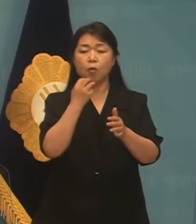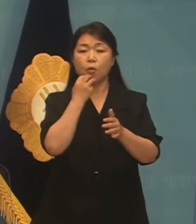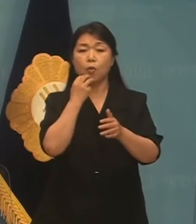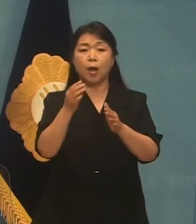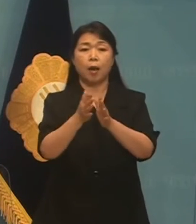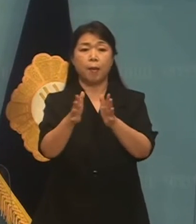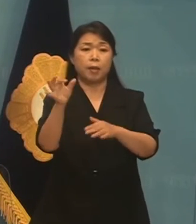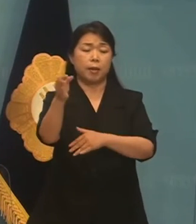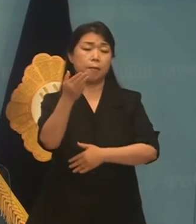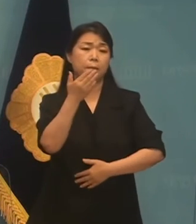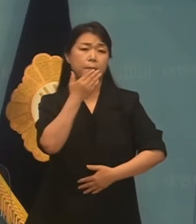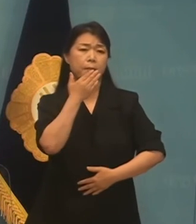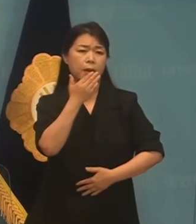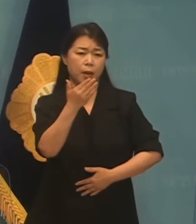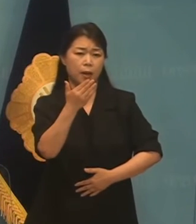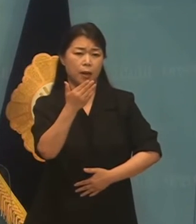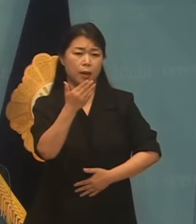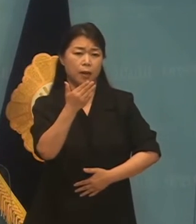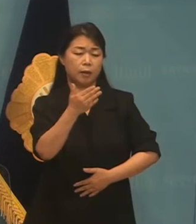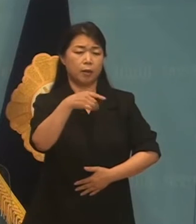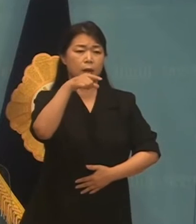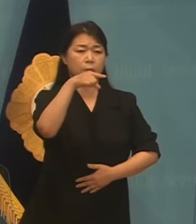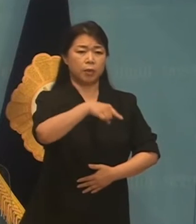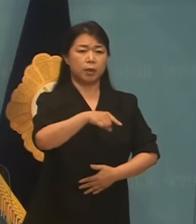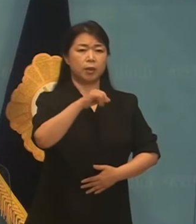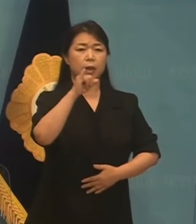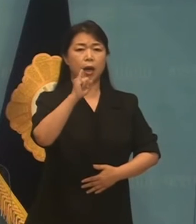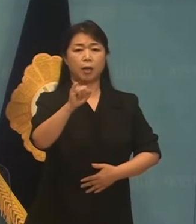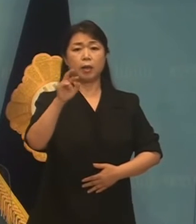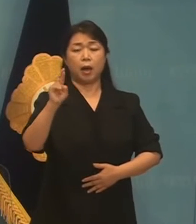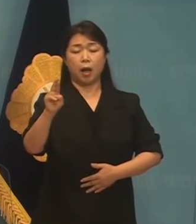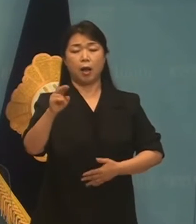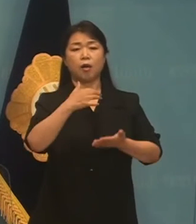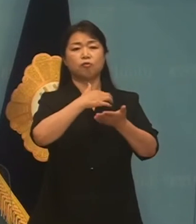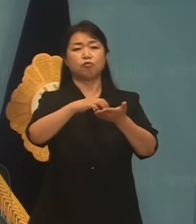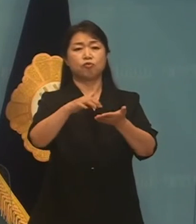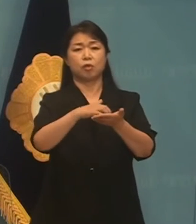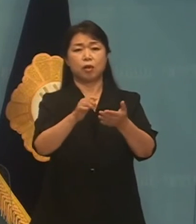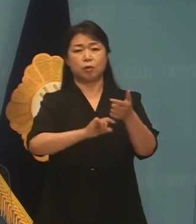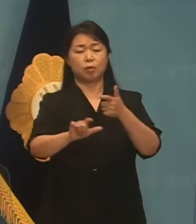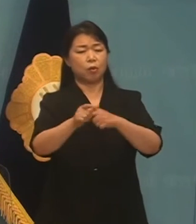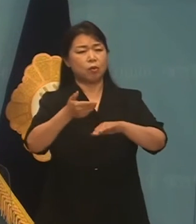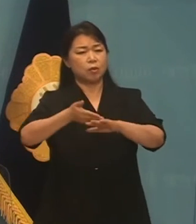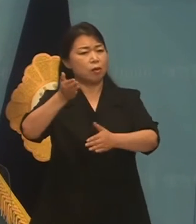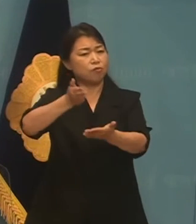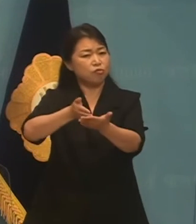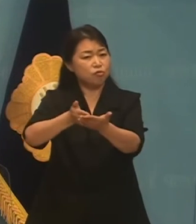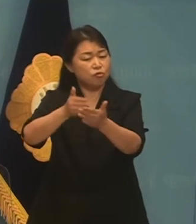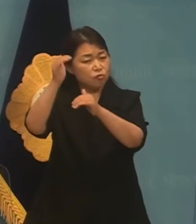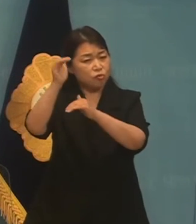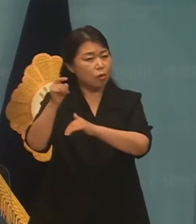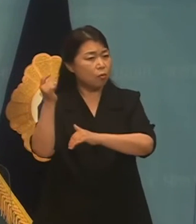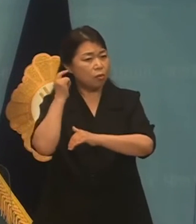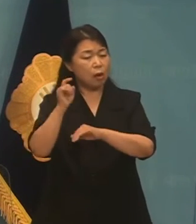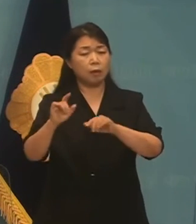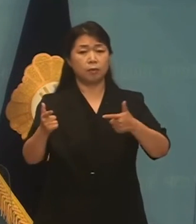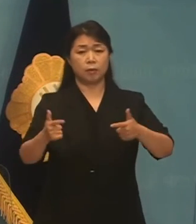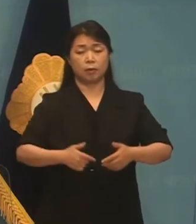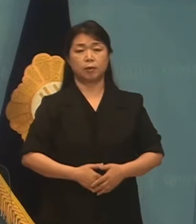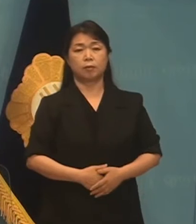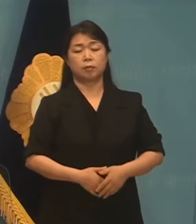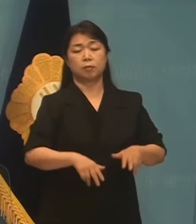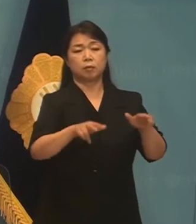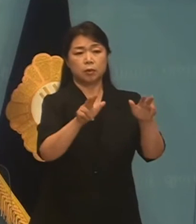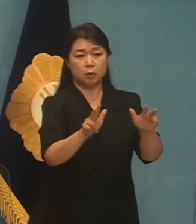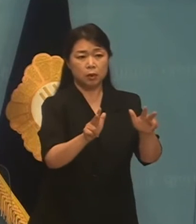수 있다는 PIR 지수는 이제 더 이상 뉴스나 화제가 아닙니다.